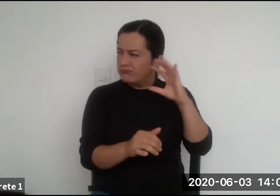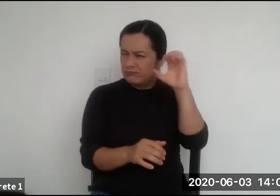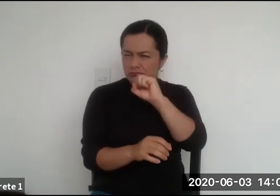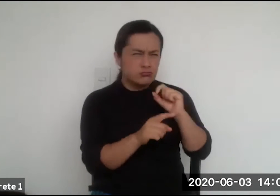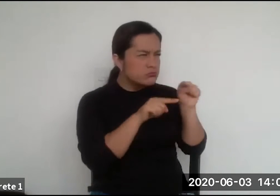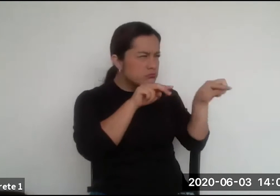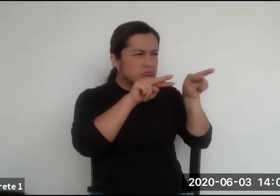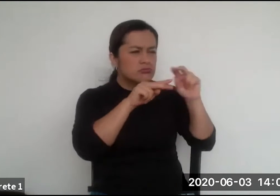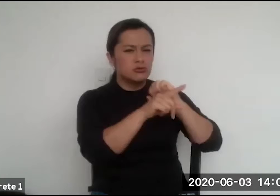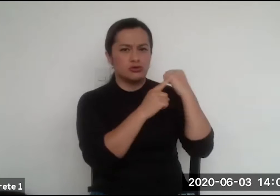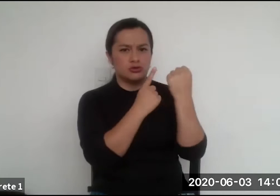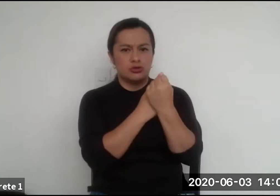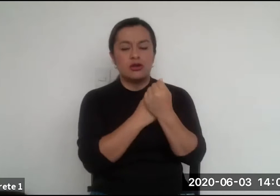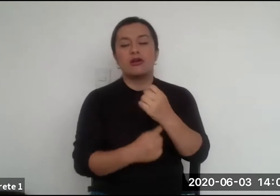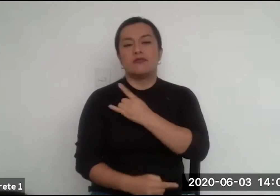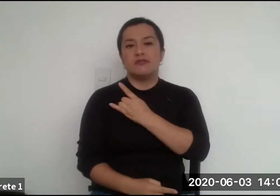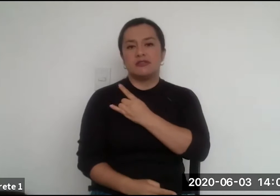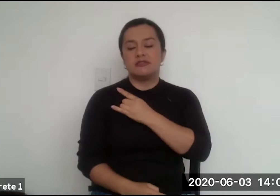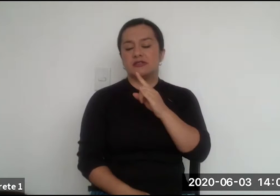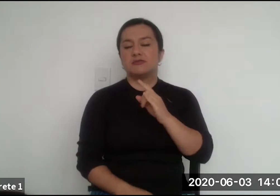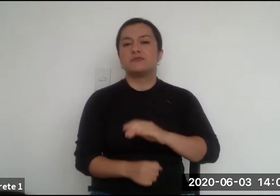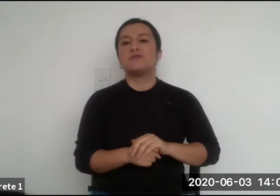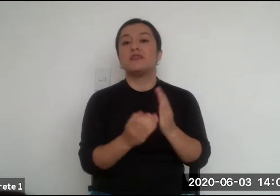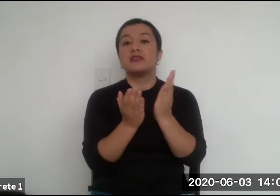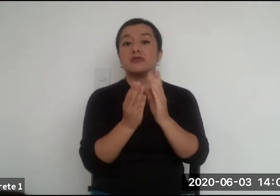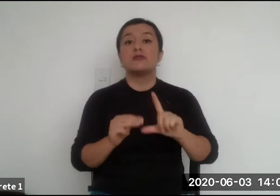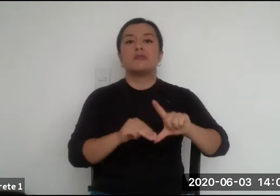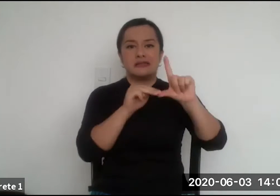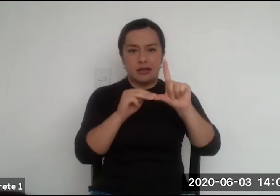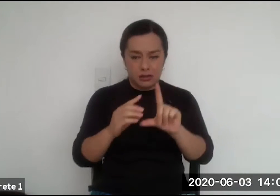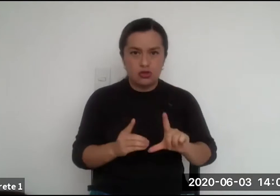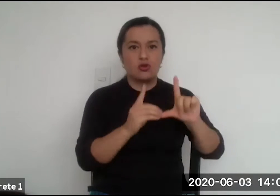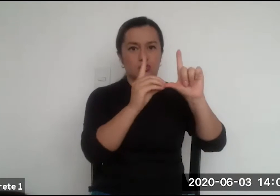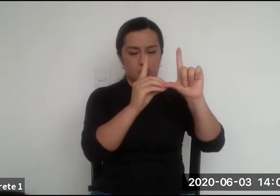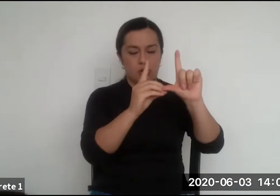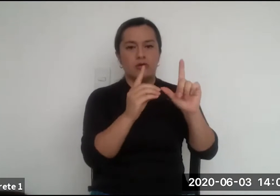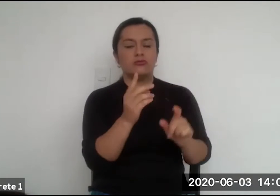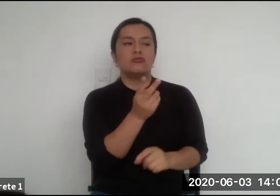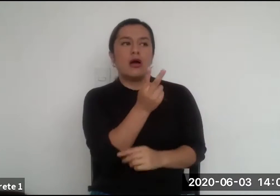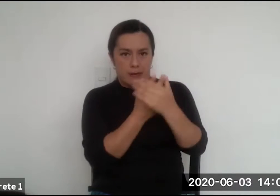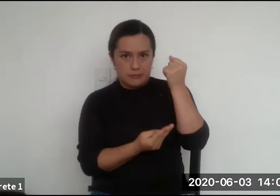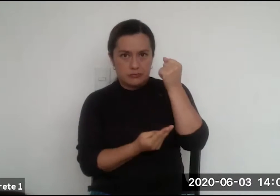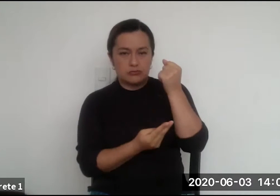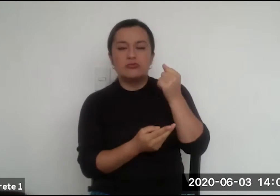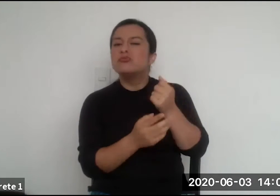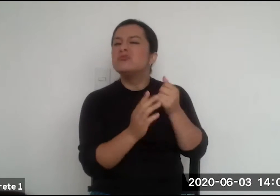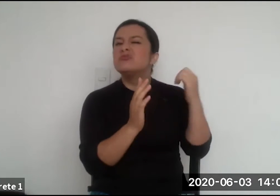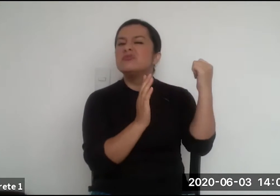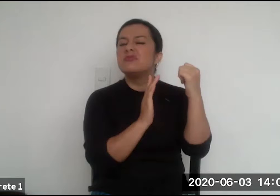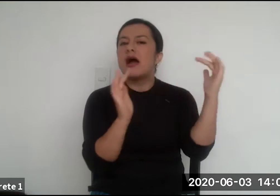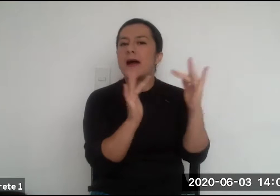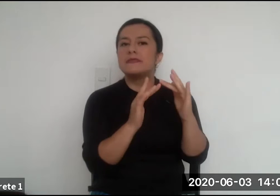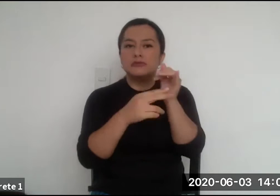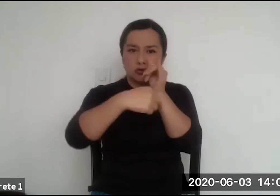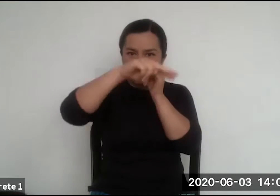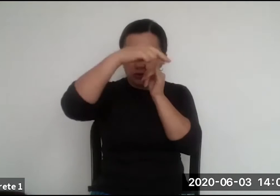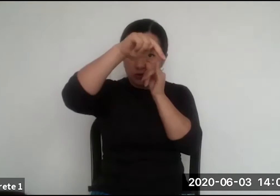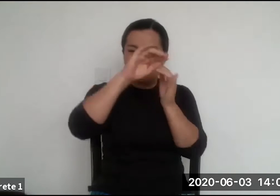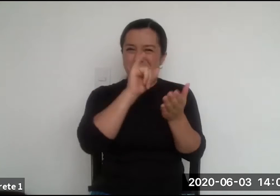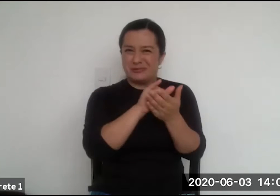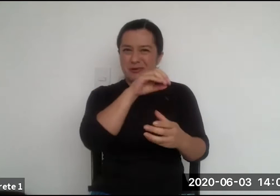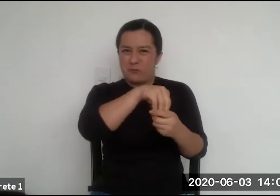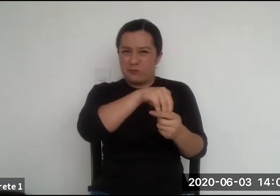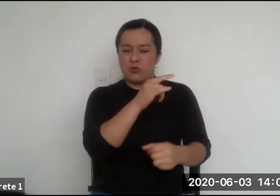Universidad Federal de São Carlos, estudiante de maestría y doctorado del programa de posgrado en sociología de la misma